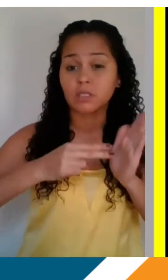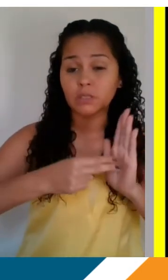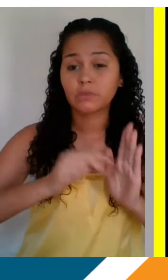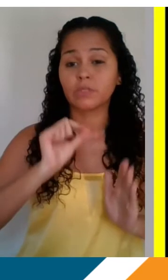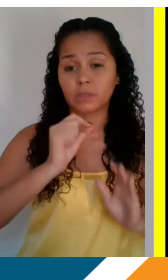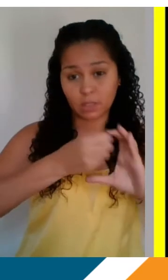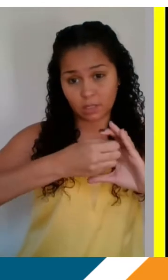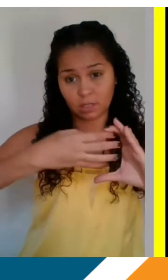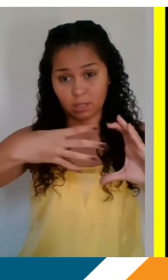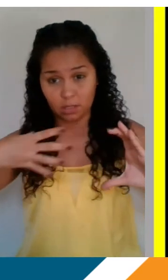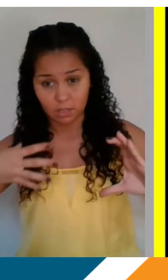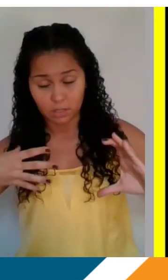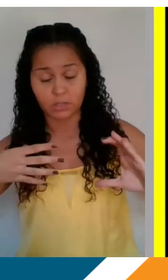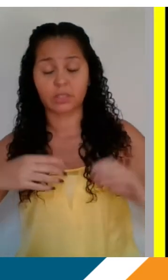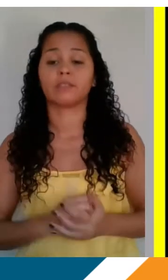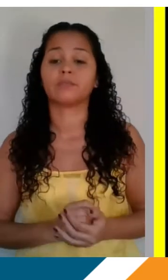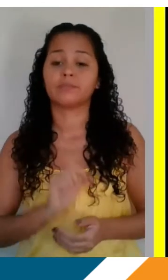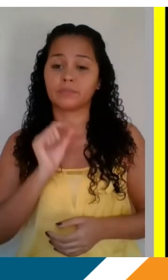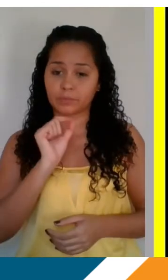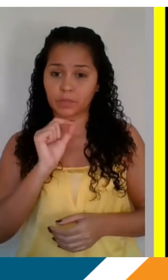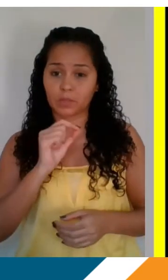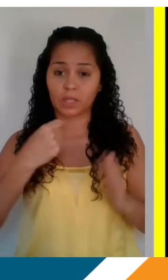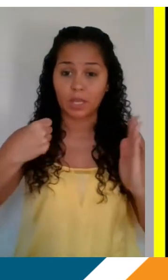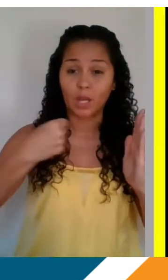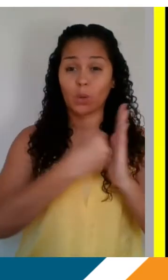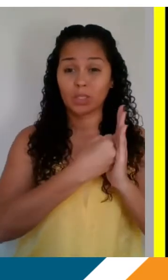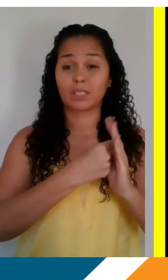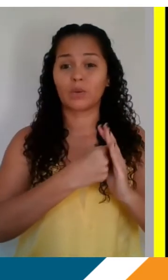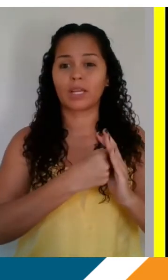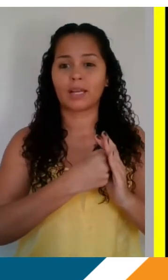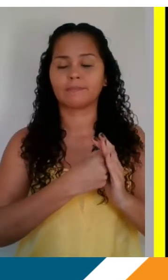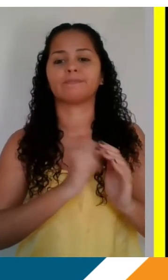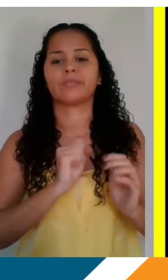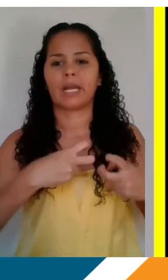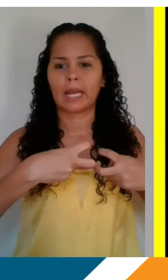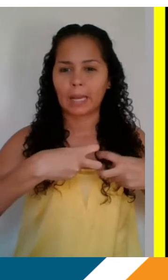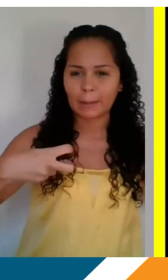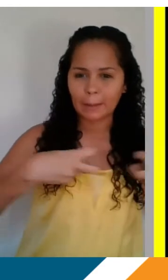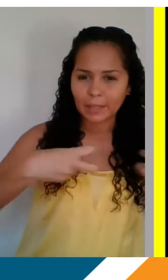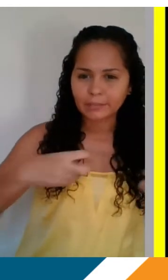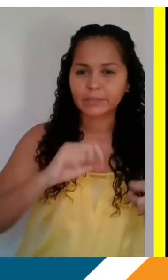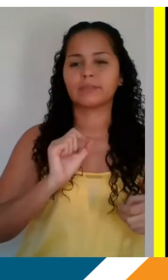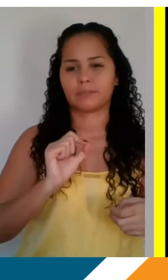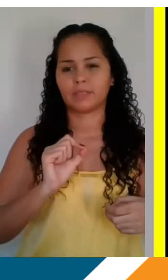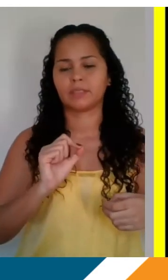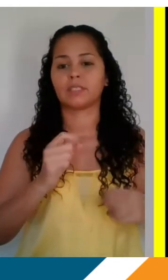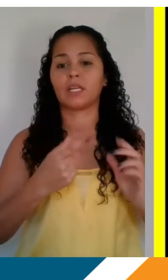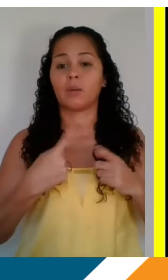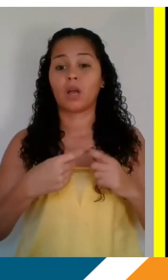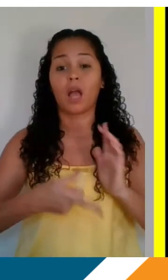a característica, a classificação da colisão é perfeitamente elástica. Isso significa que a velocidade dos